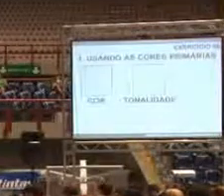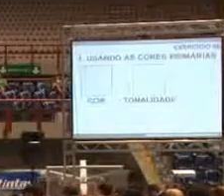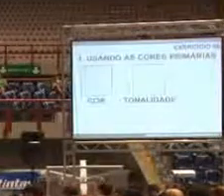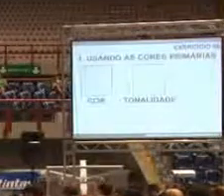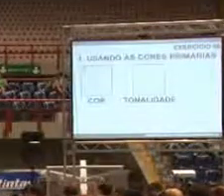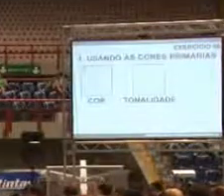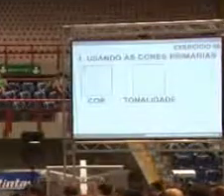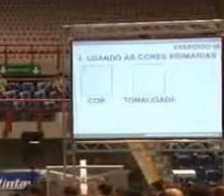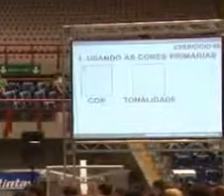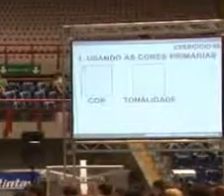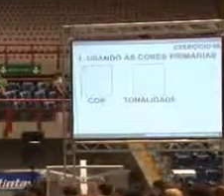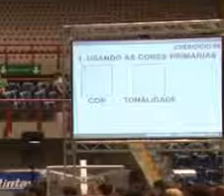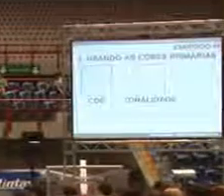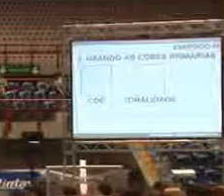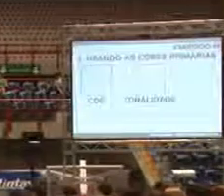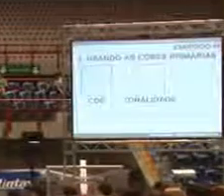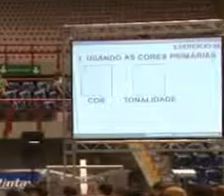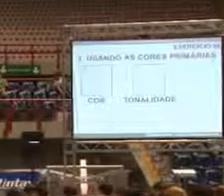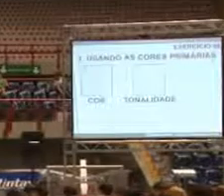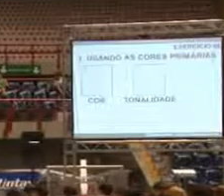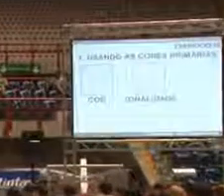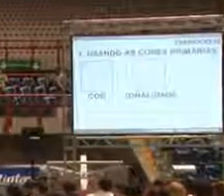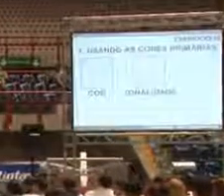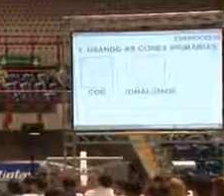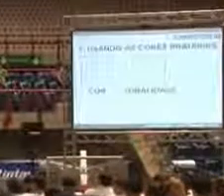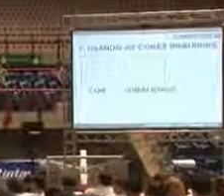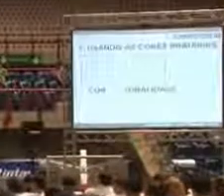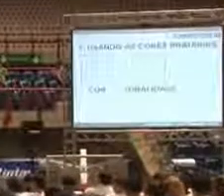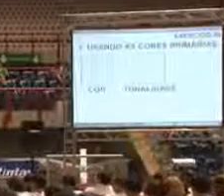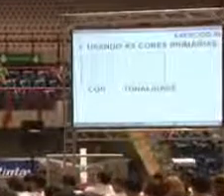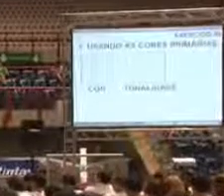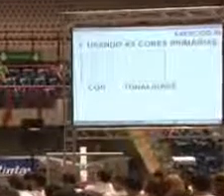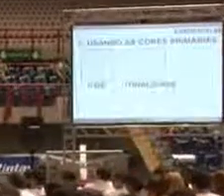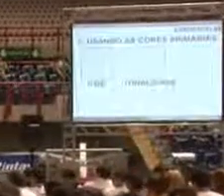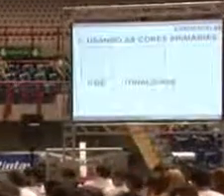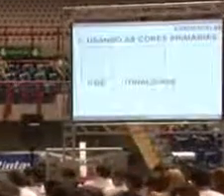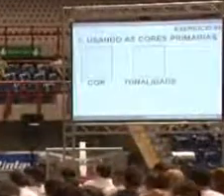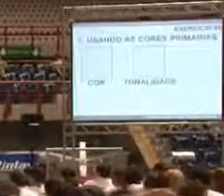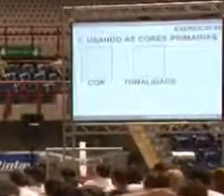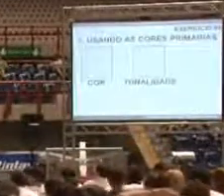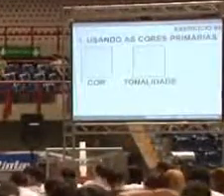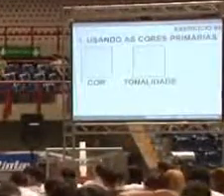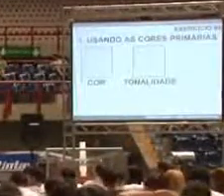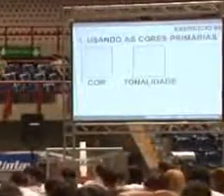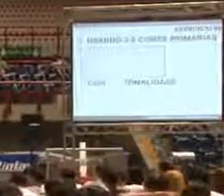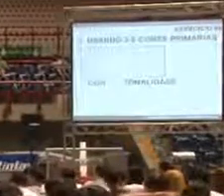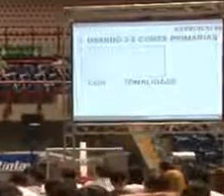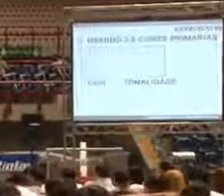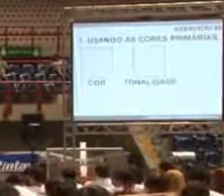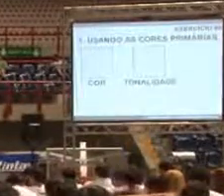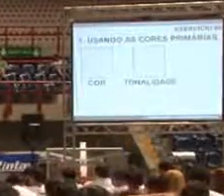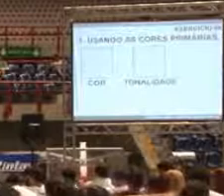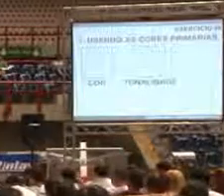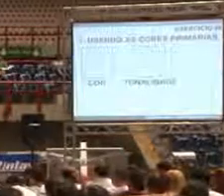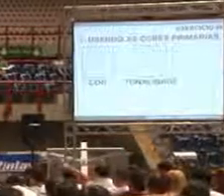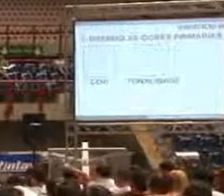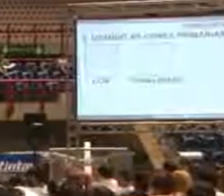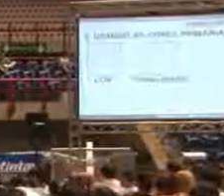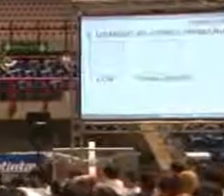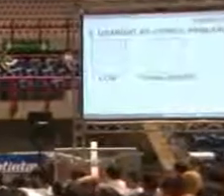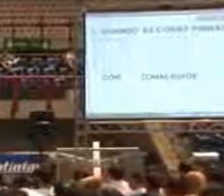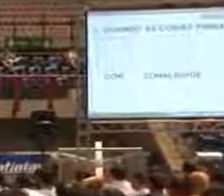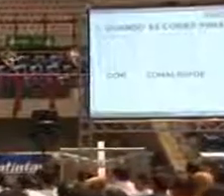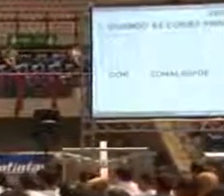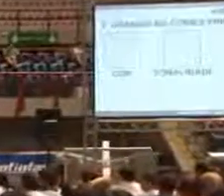que o enunciado da questão deixa a gente usar? Quais são as cores primárias? As primárias. Tem escrito